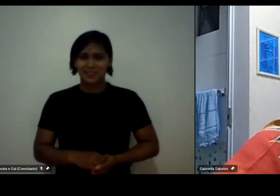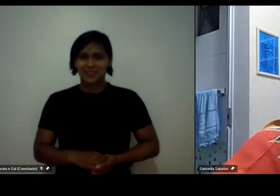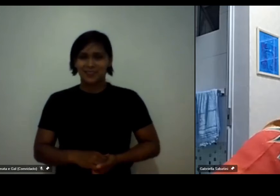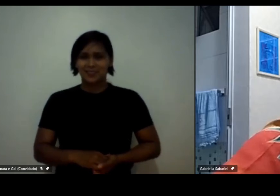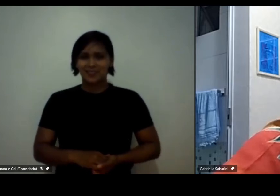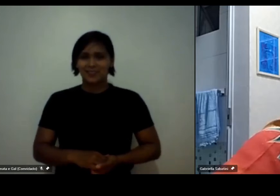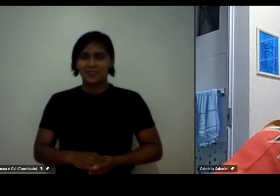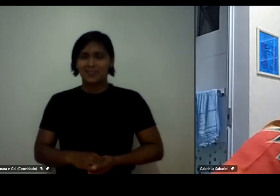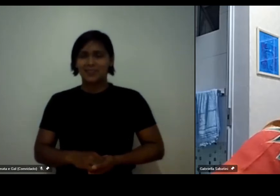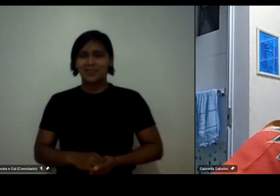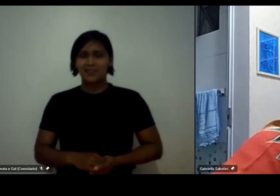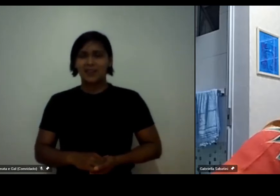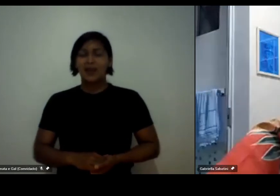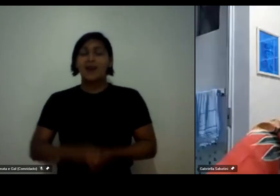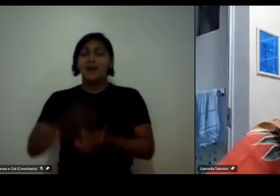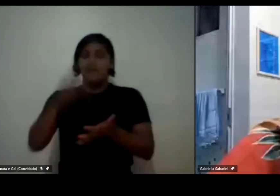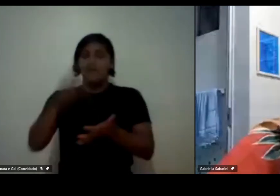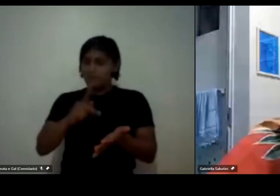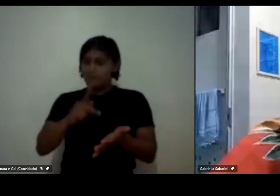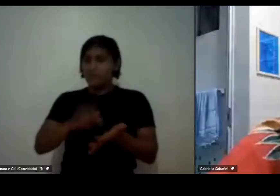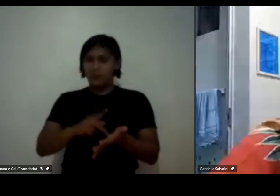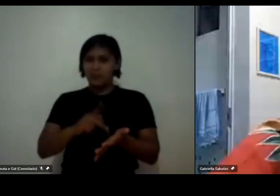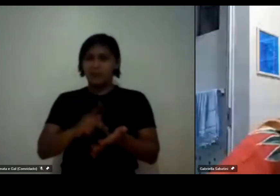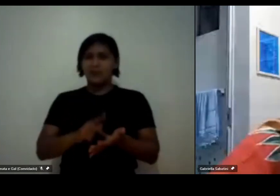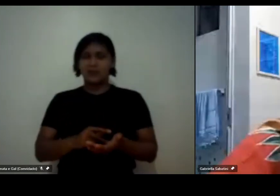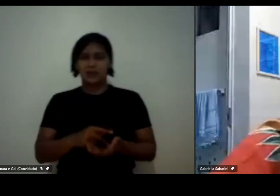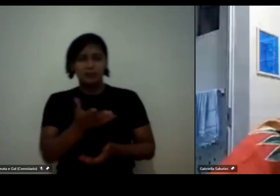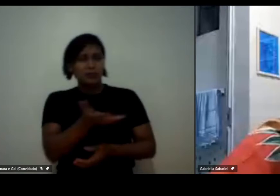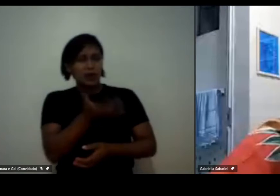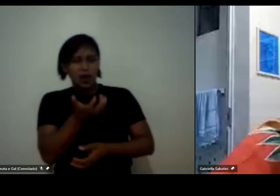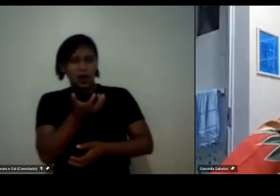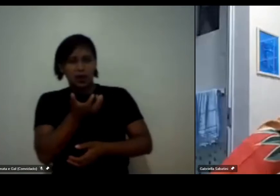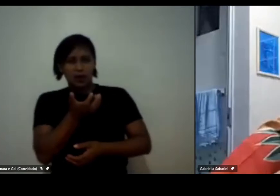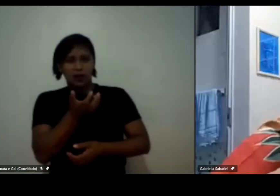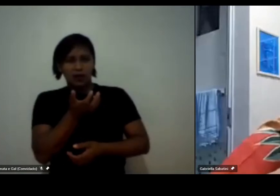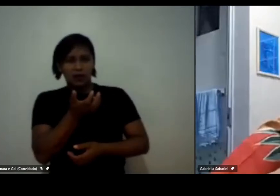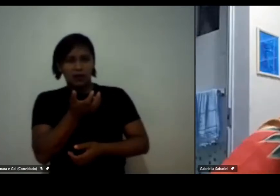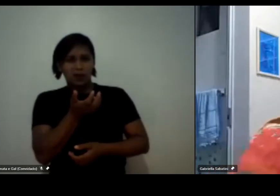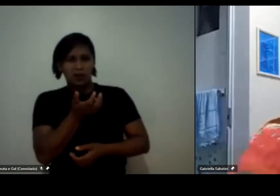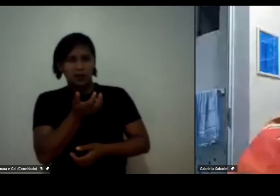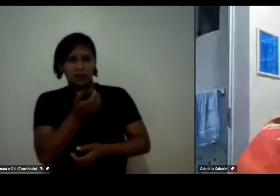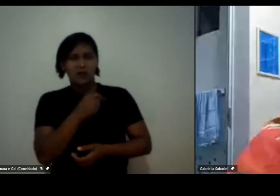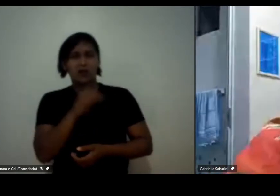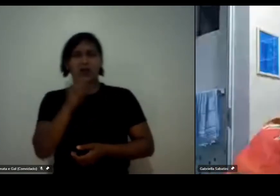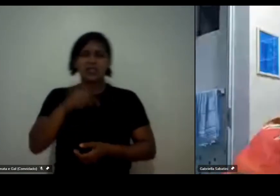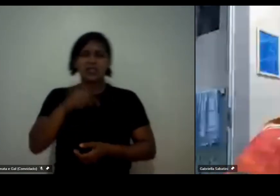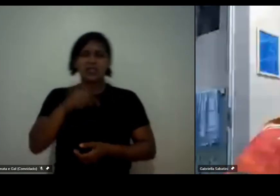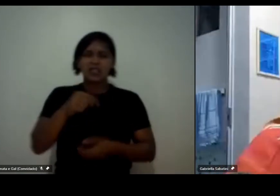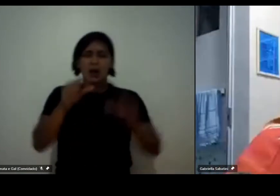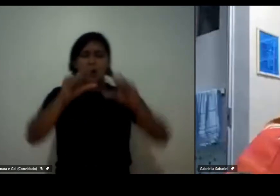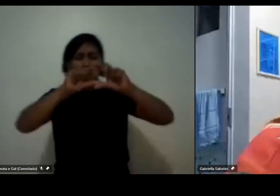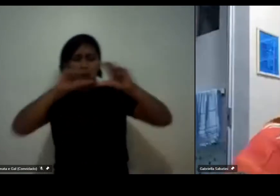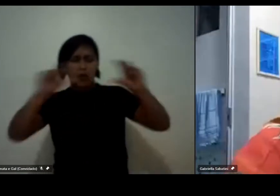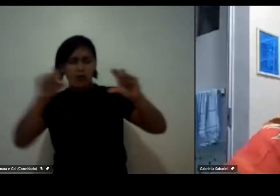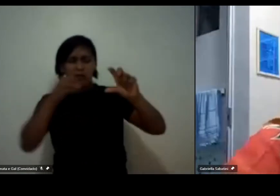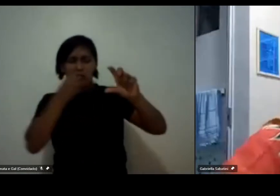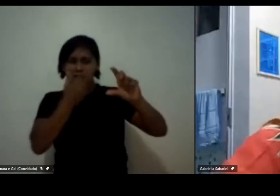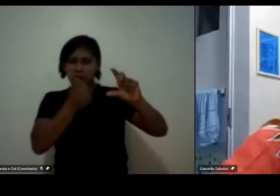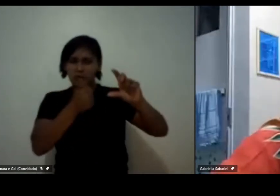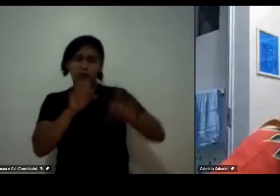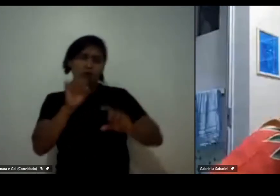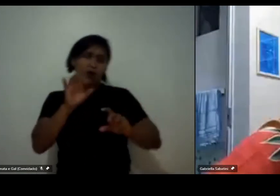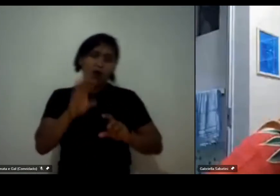Com certeza, esta é a intenção. Intenção rima com castração. Seria essa uma rima completa ou uma simples